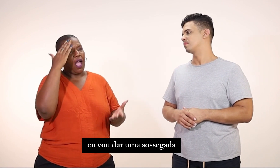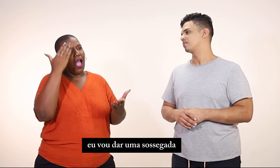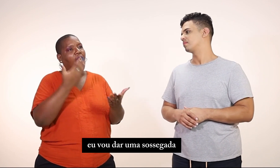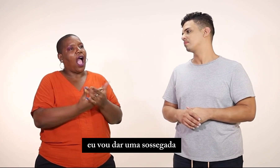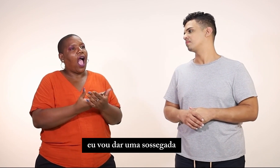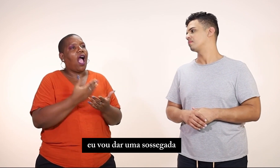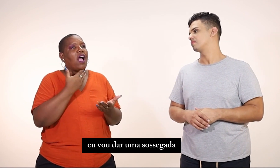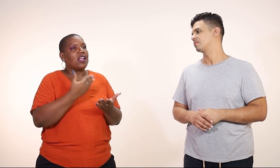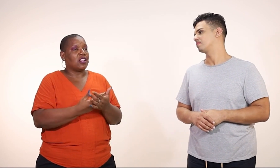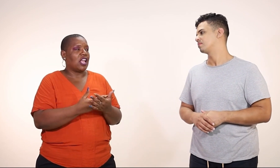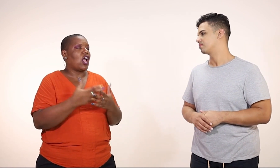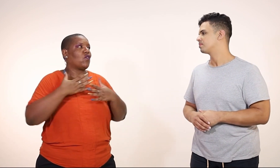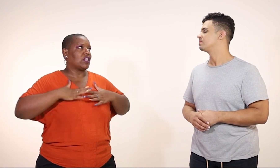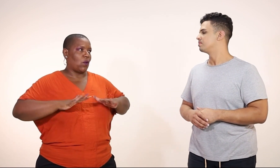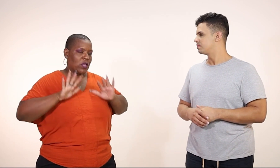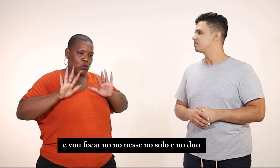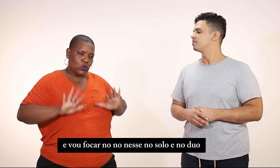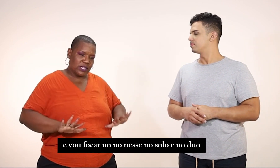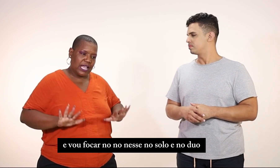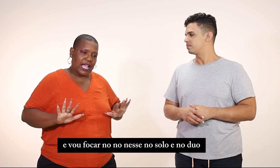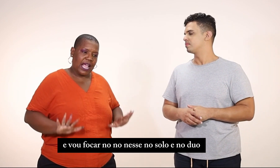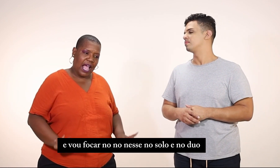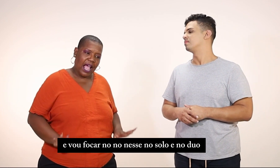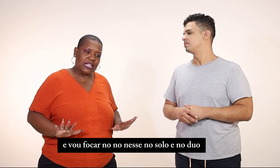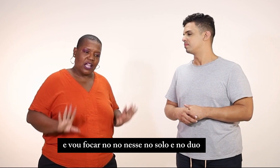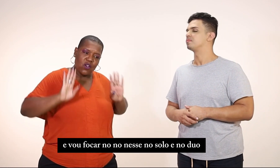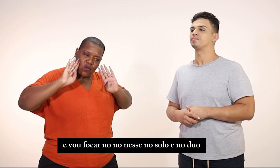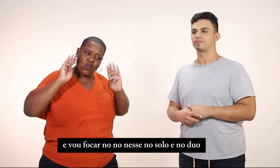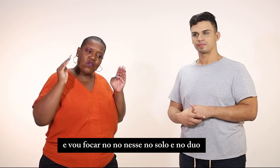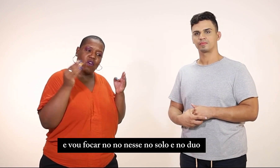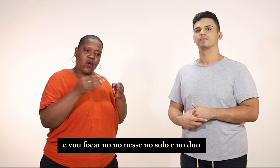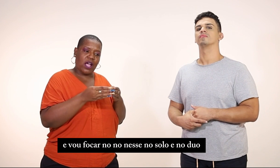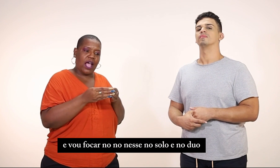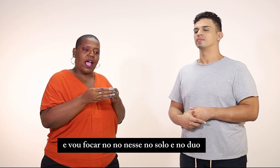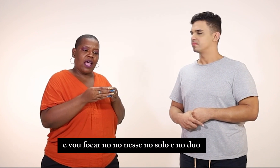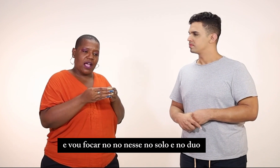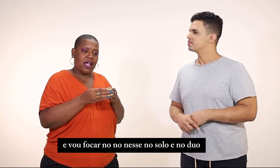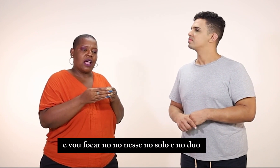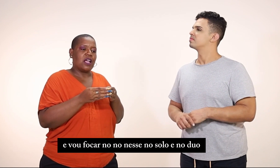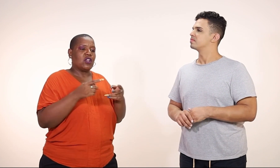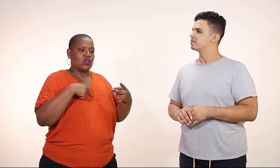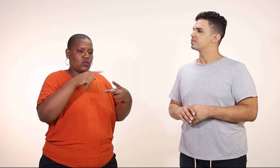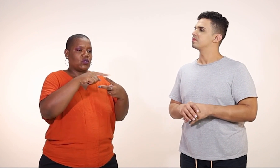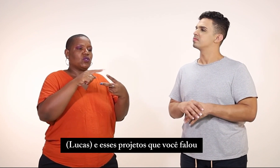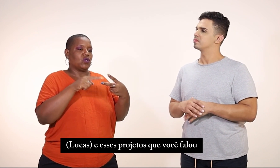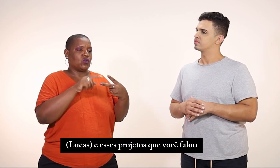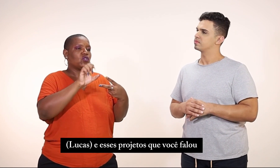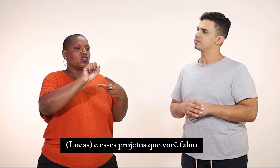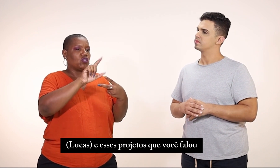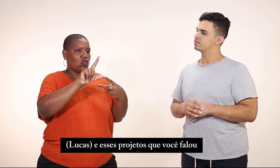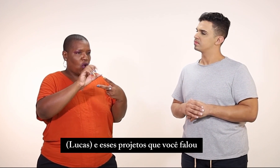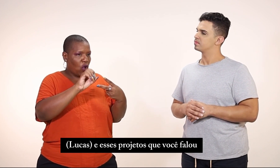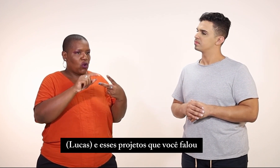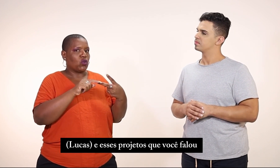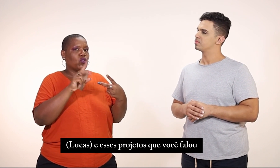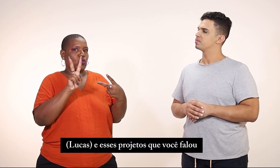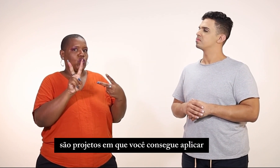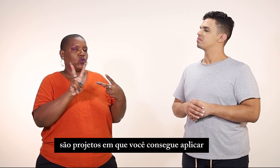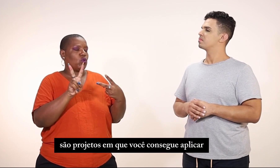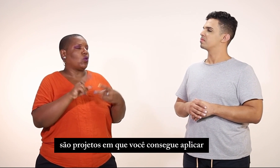uma sossegada e vou focar no solo e no duo. E esses projetos que você falou, são projetos em que